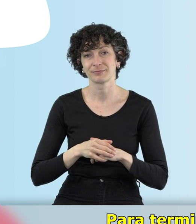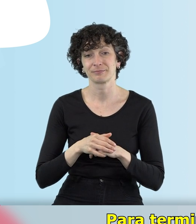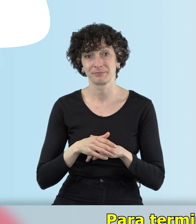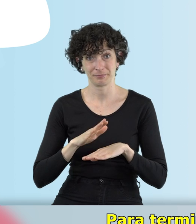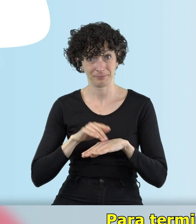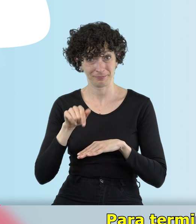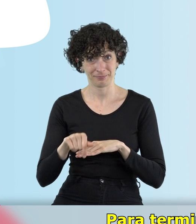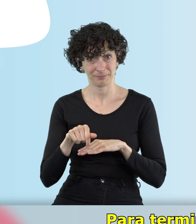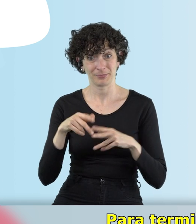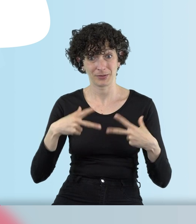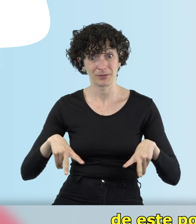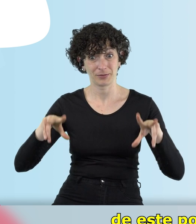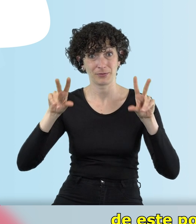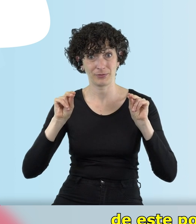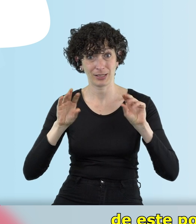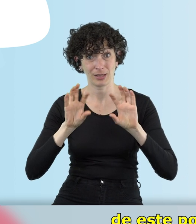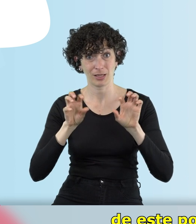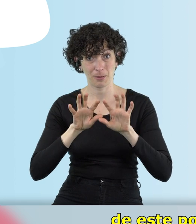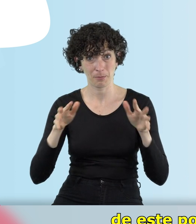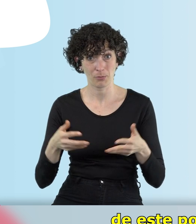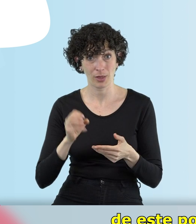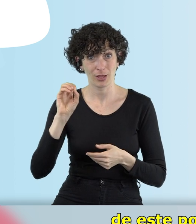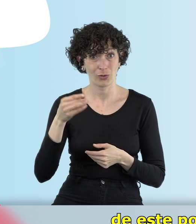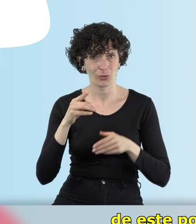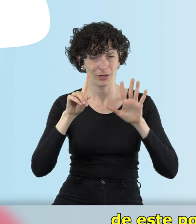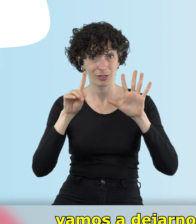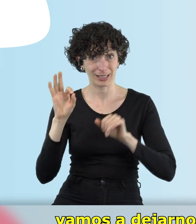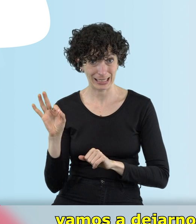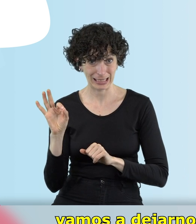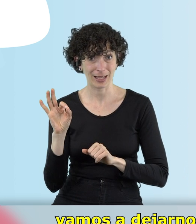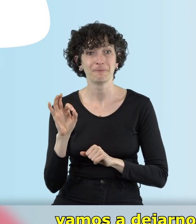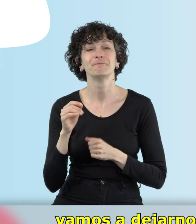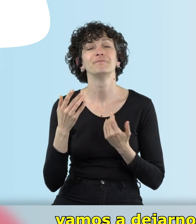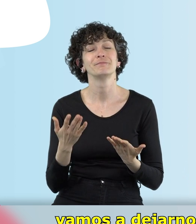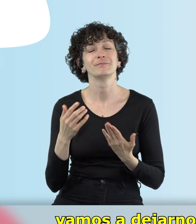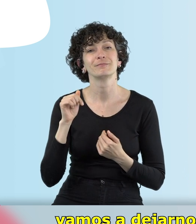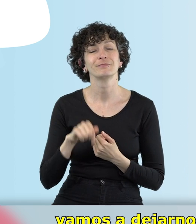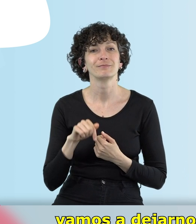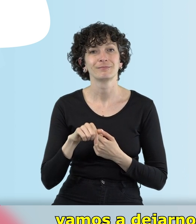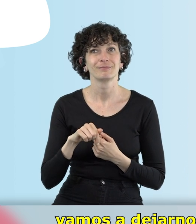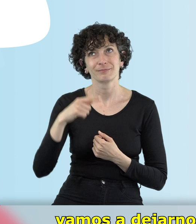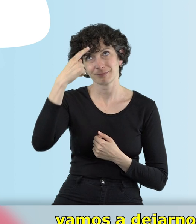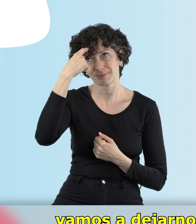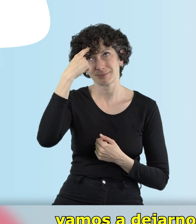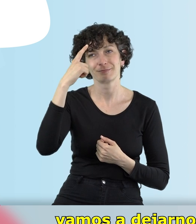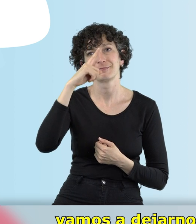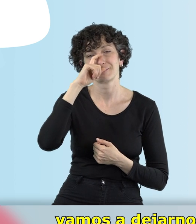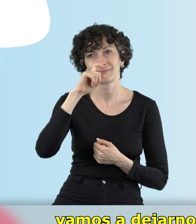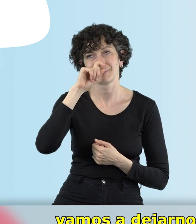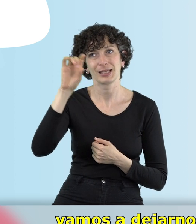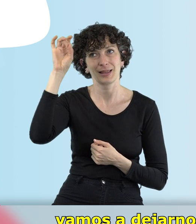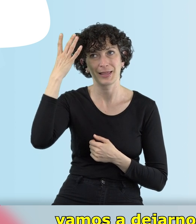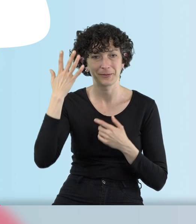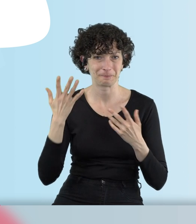Para terminar ya con el episodio de hoy de este podcast del Club de los 60, vamos a dejarnos guardadas en la memoria